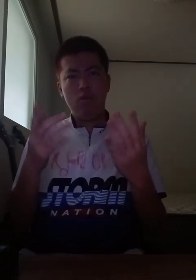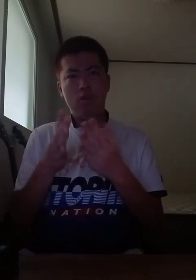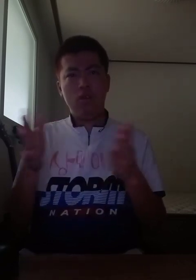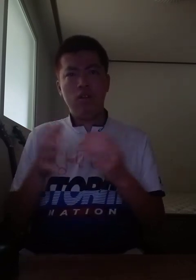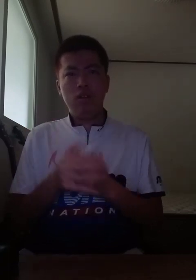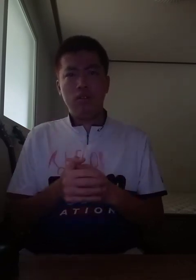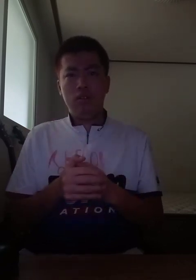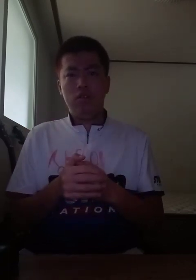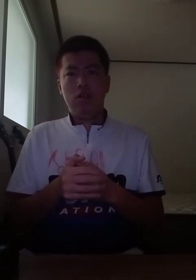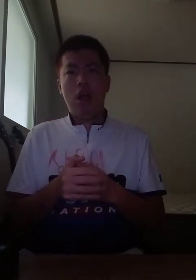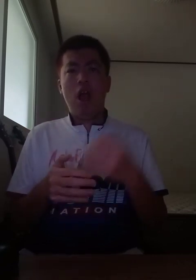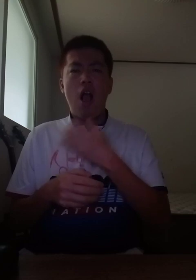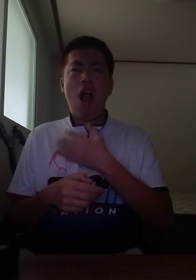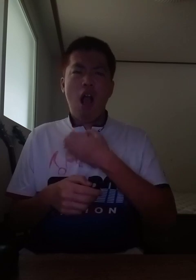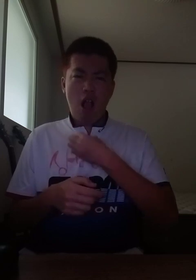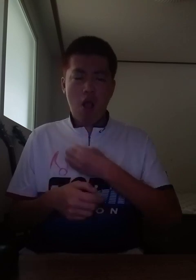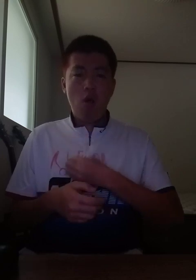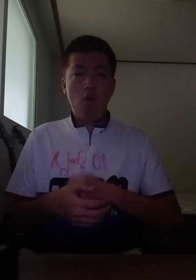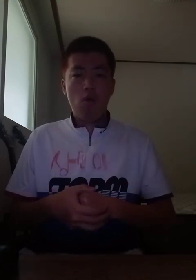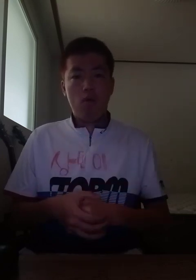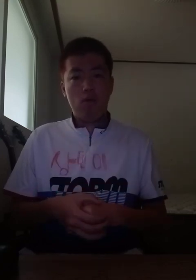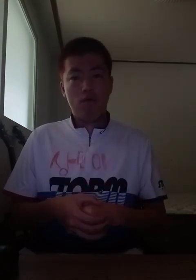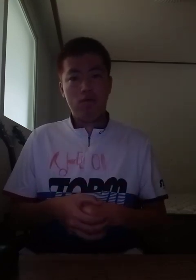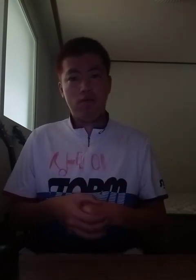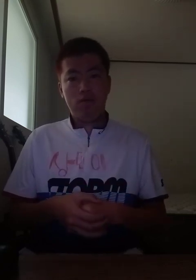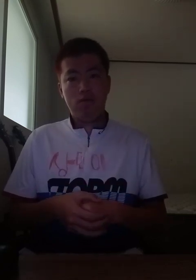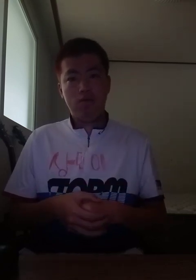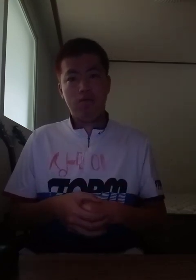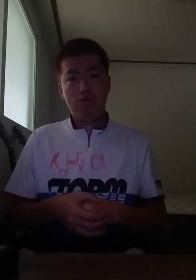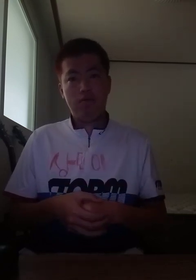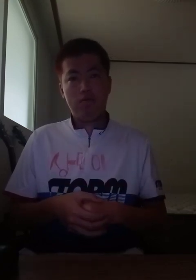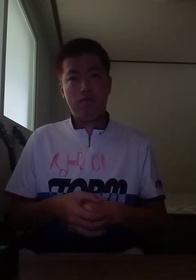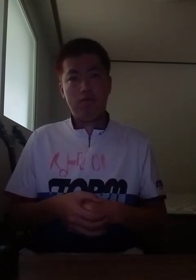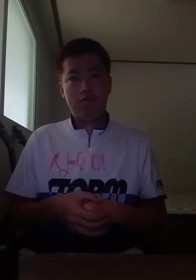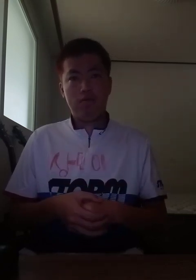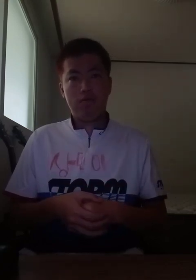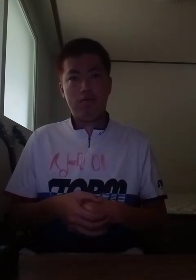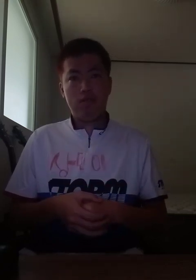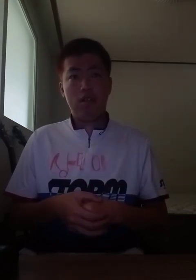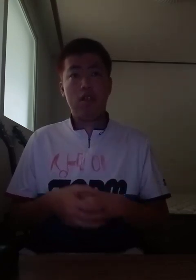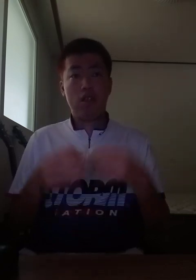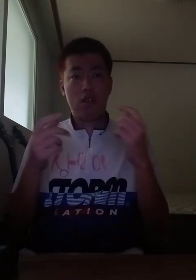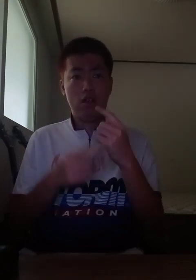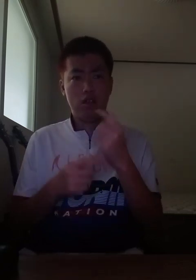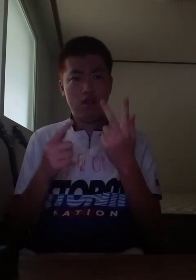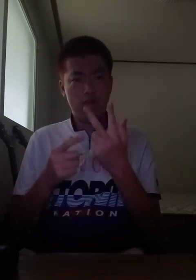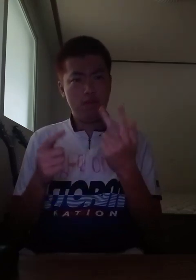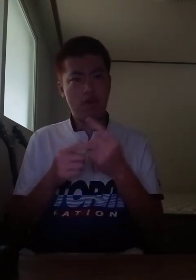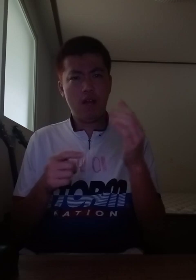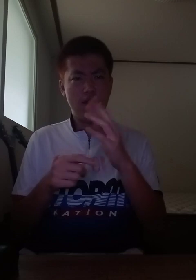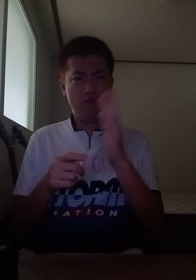같고요. 조금 덥고 흐리긴 한 것 같아요. 30분 나겠네. 환승비도 환불해주면